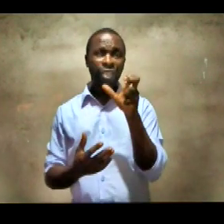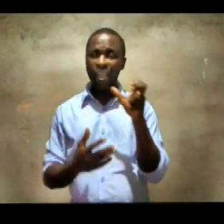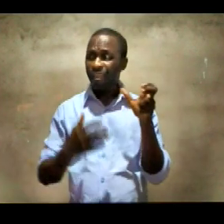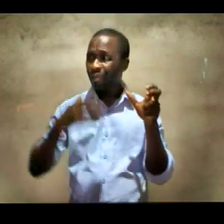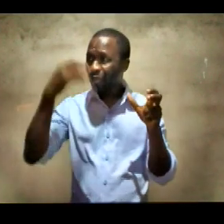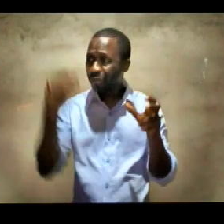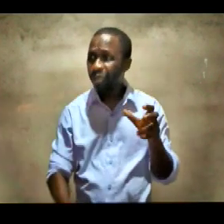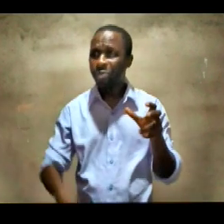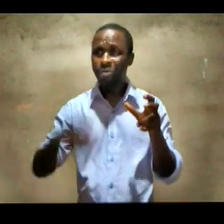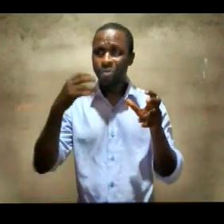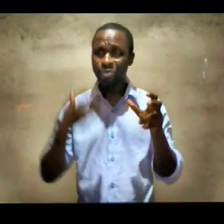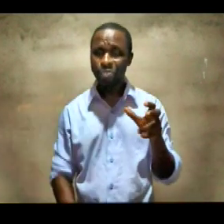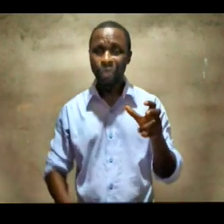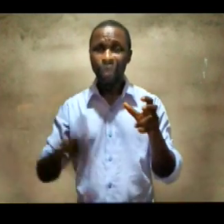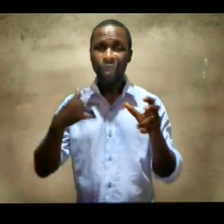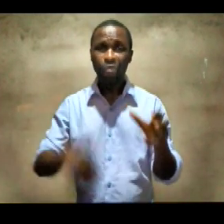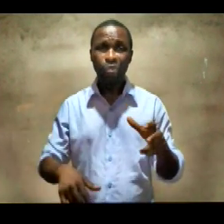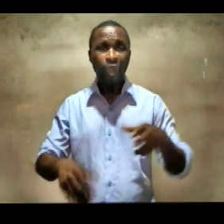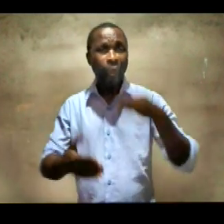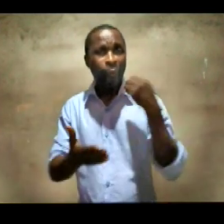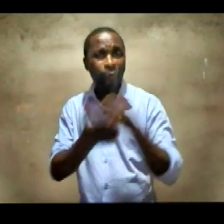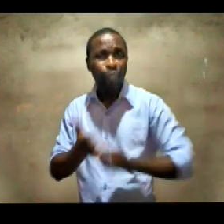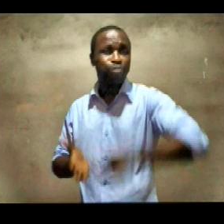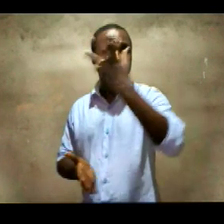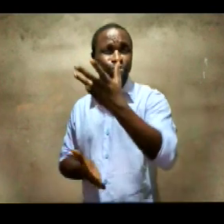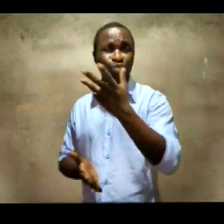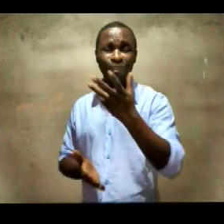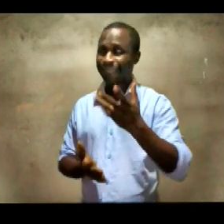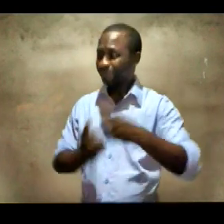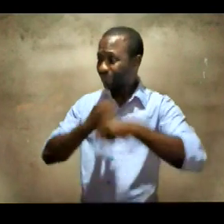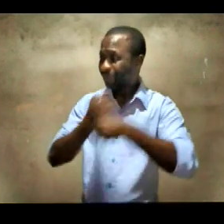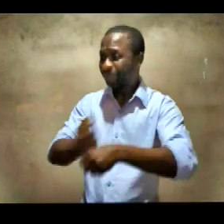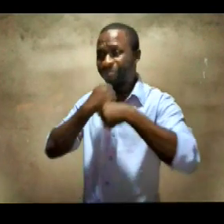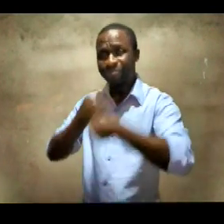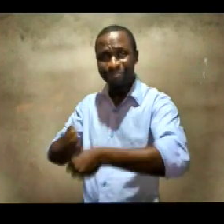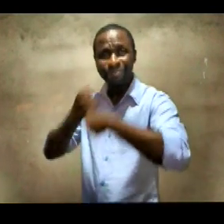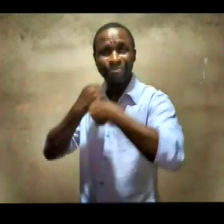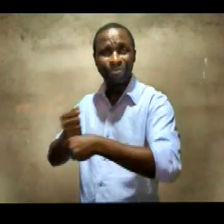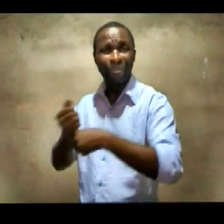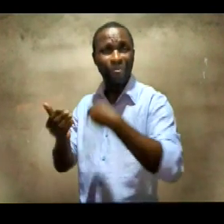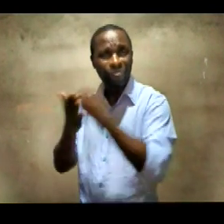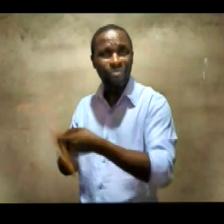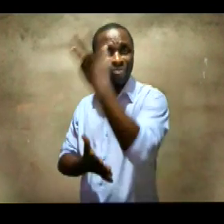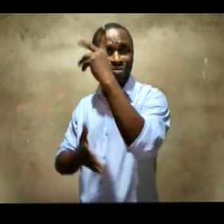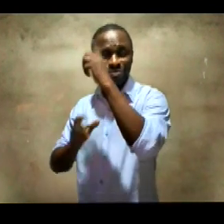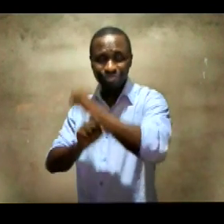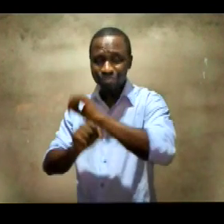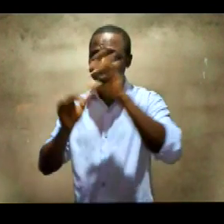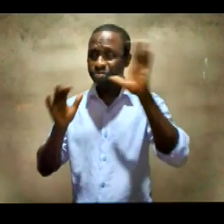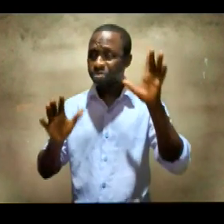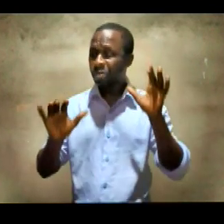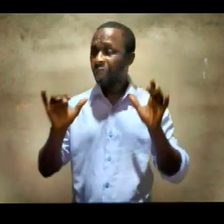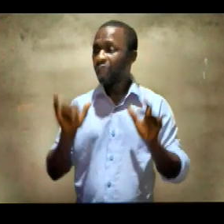kg. Je ne pas sûr que là-bas c'est 300 kg. C'est des sacs qui servaient à 30. À l'aide de nos lampes torches et de la luminosité de nos téléphones portables,